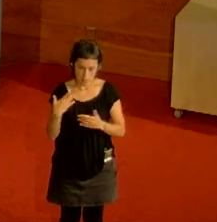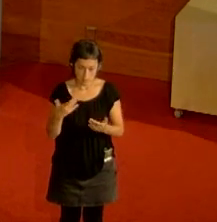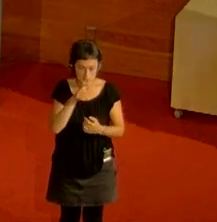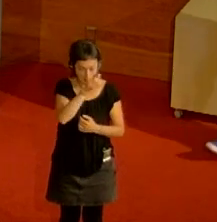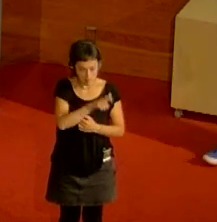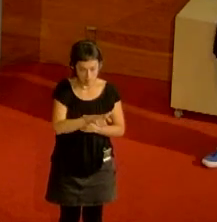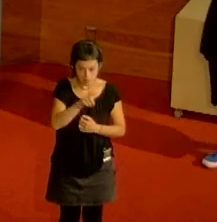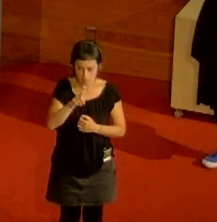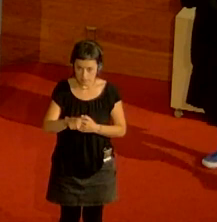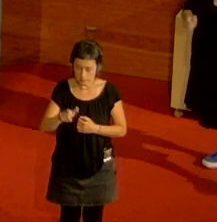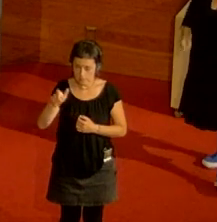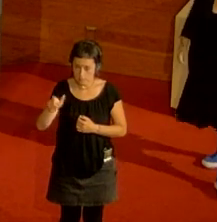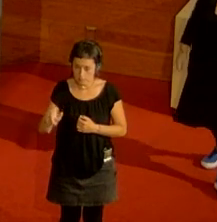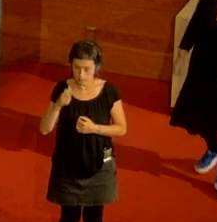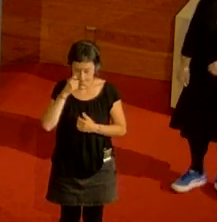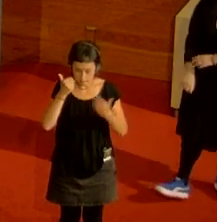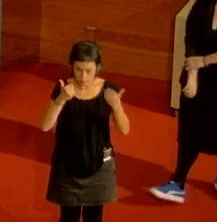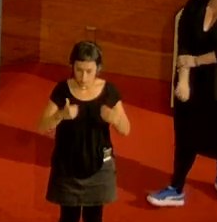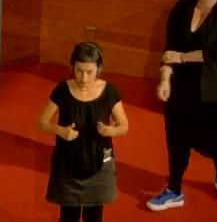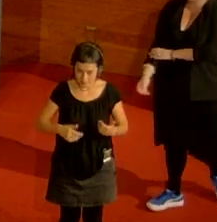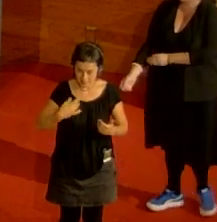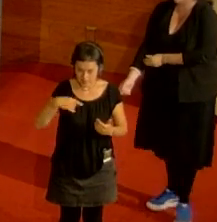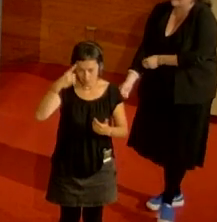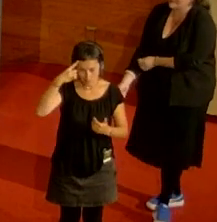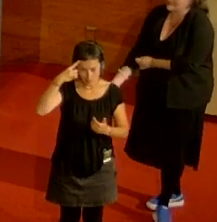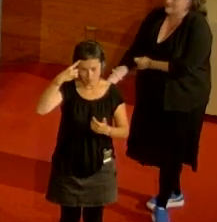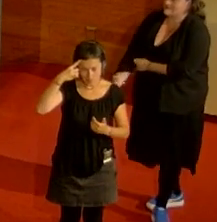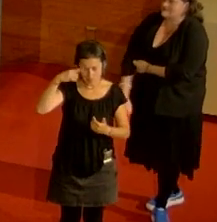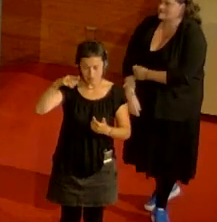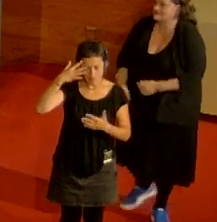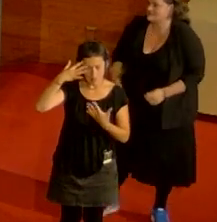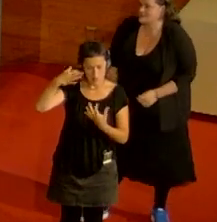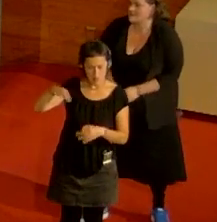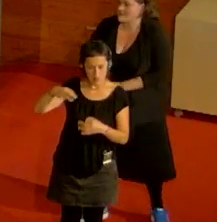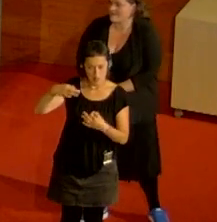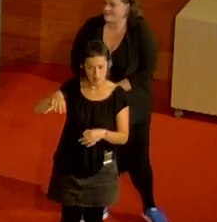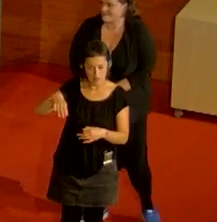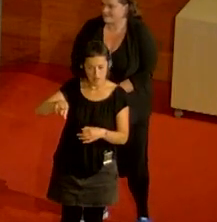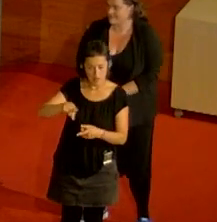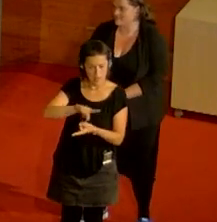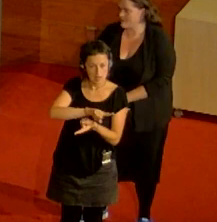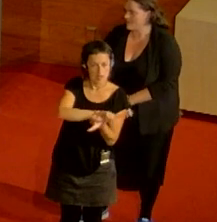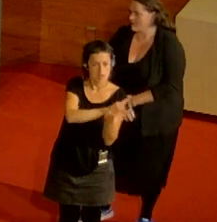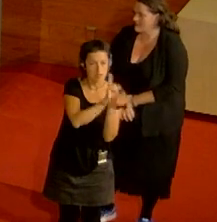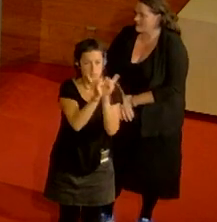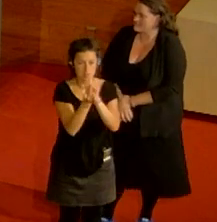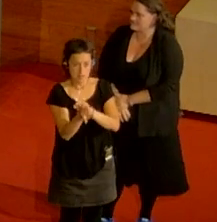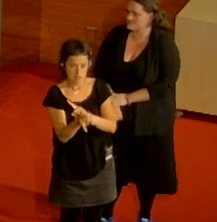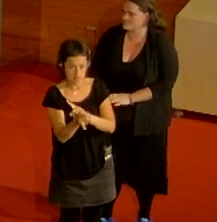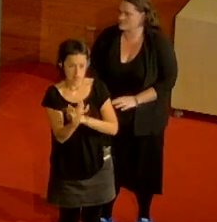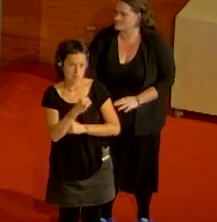sabido a subvertir esas lógicas y con para convertirlas en